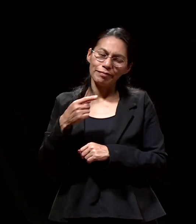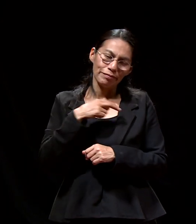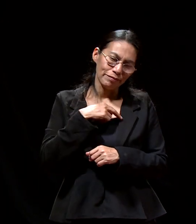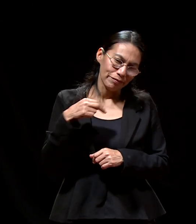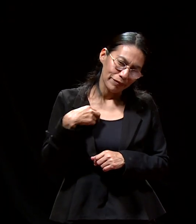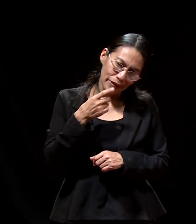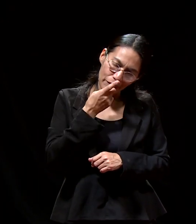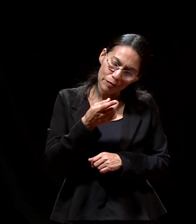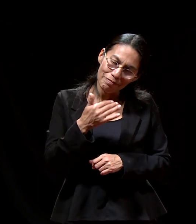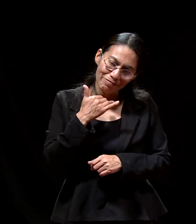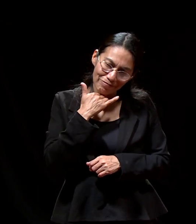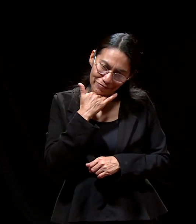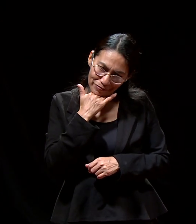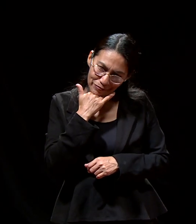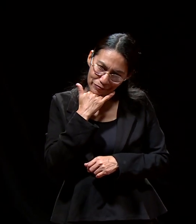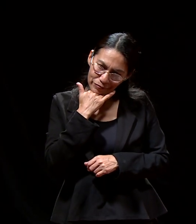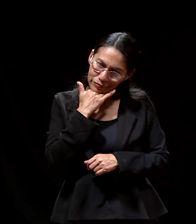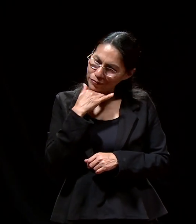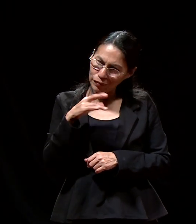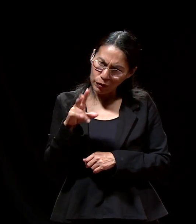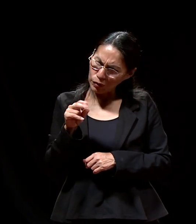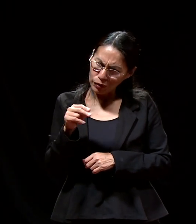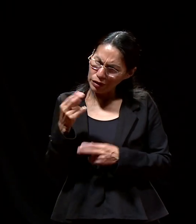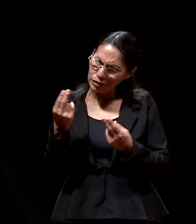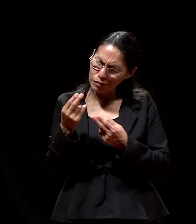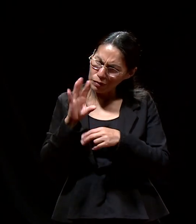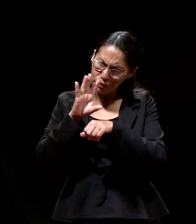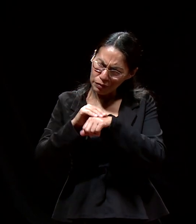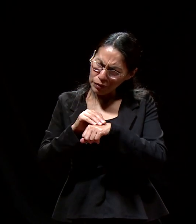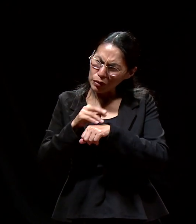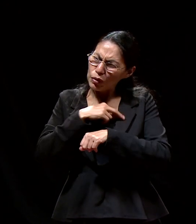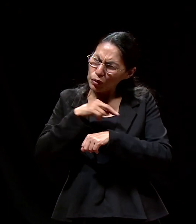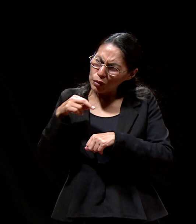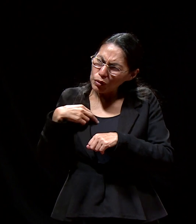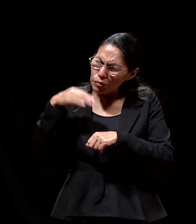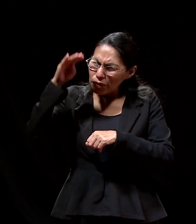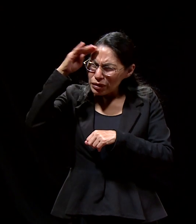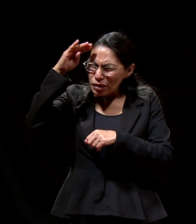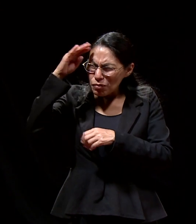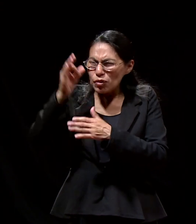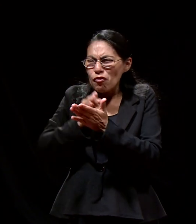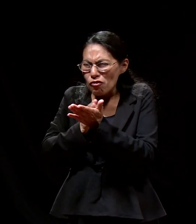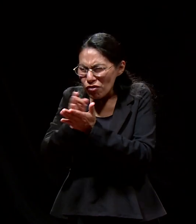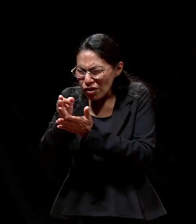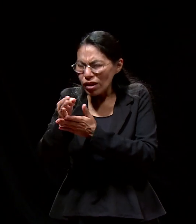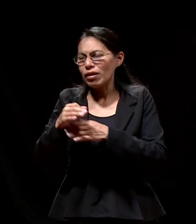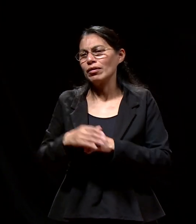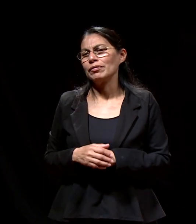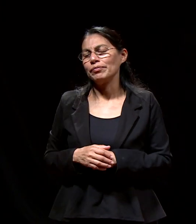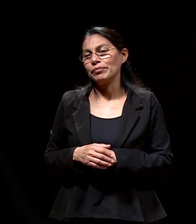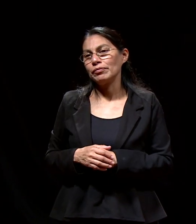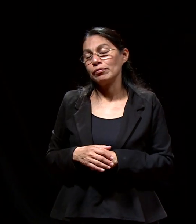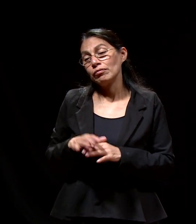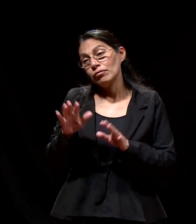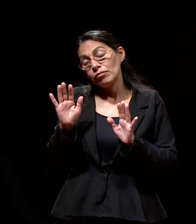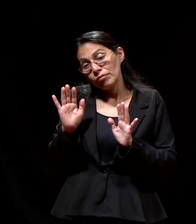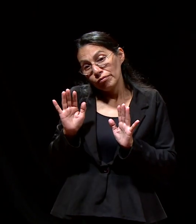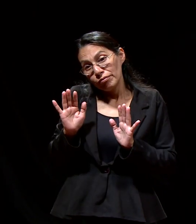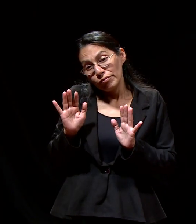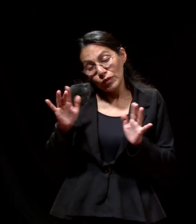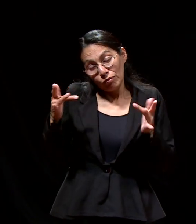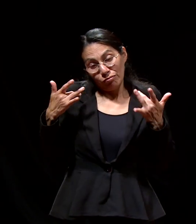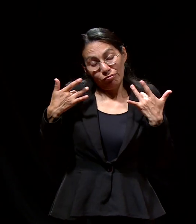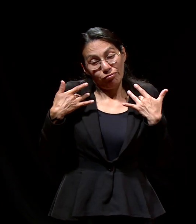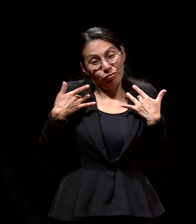pero nosotros cree qué hay que ser fieles dice bueno si ustedes deciden no